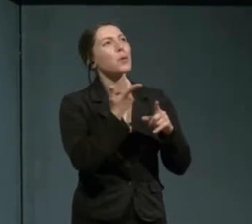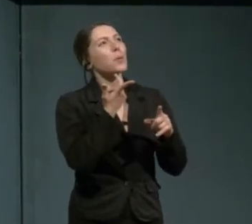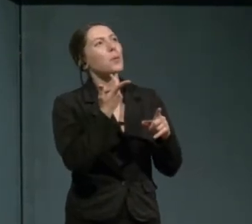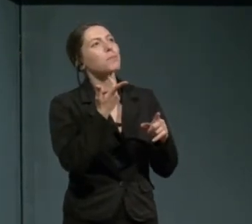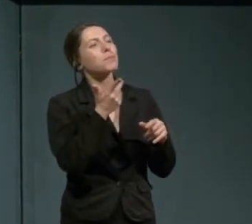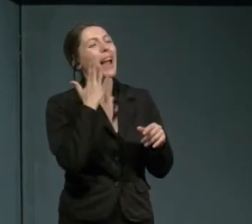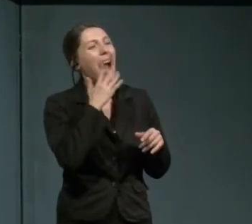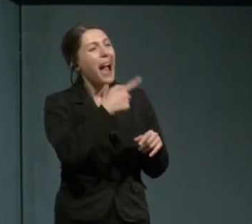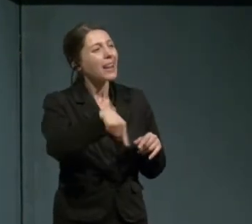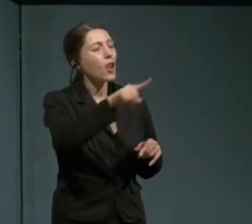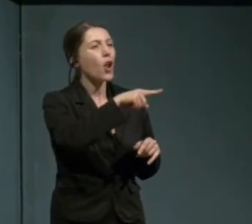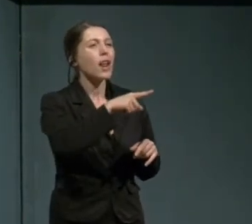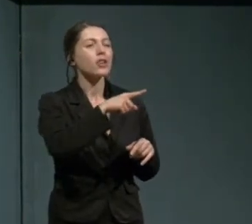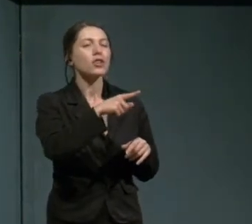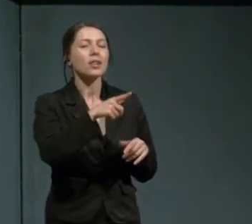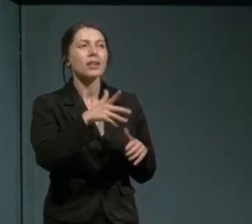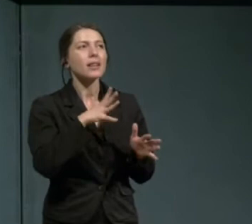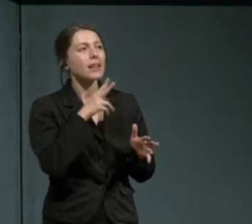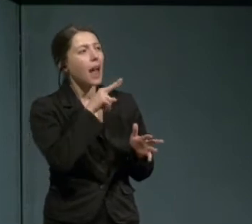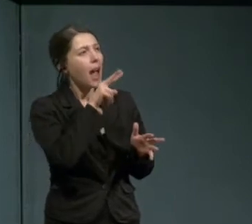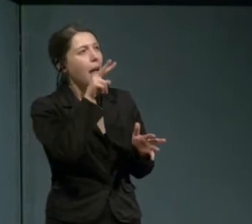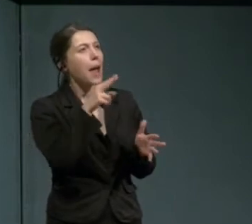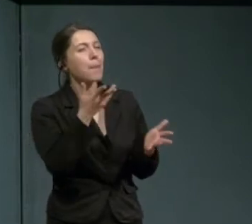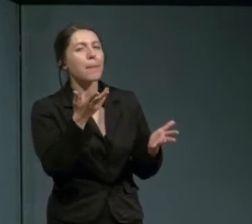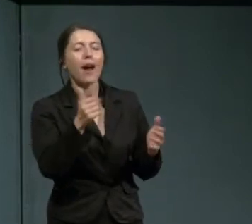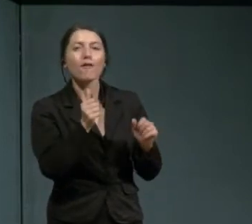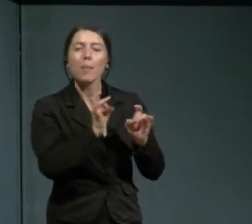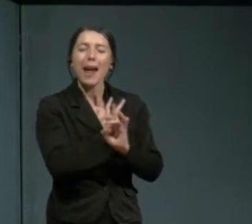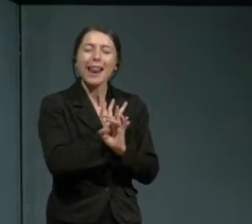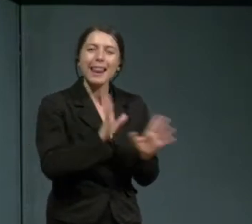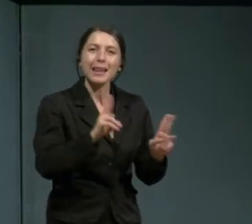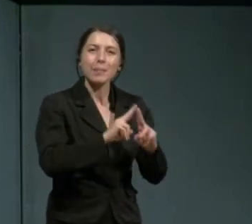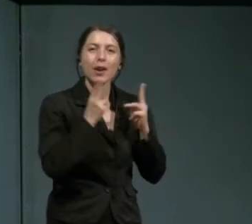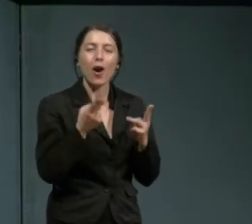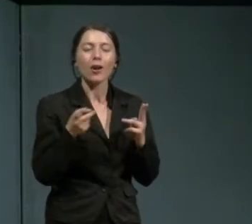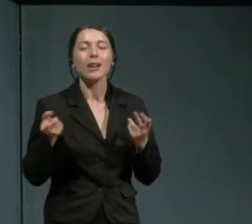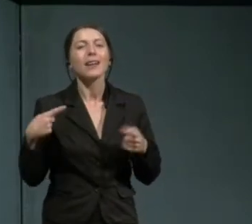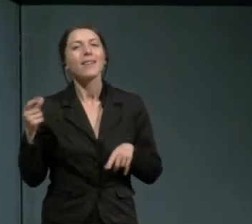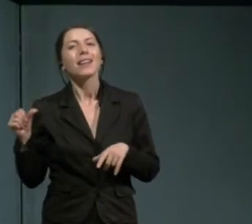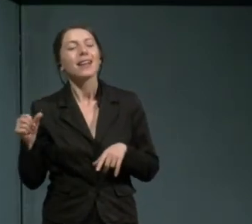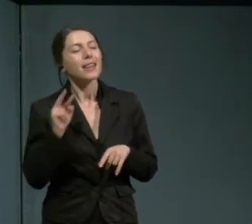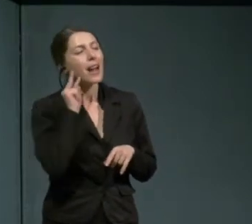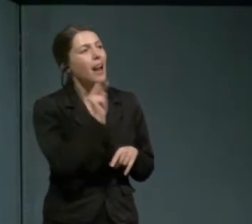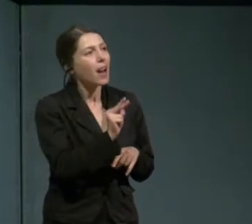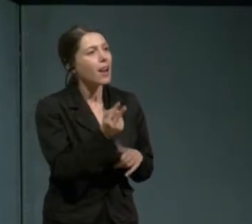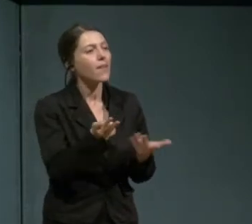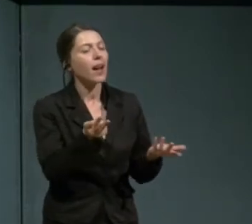gli sembrano gli appaiono completamente liberi e lui liguri li guarda